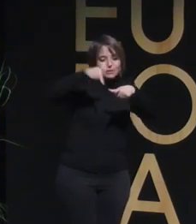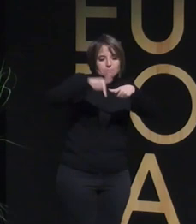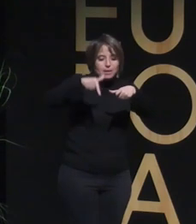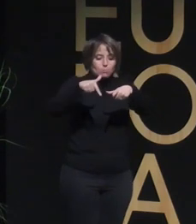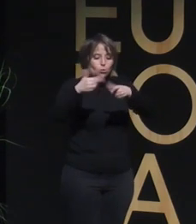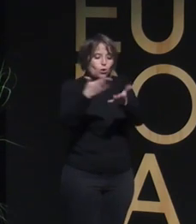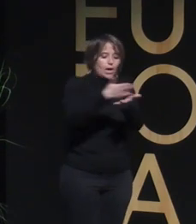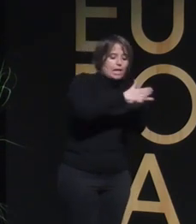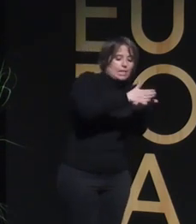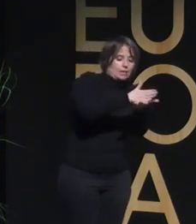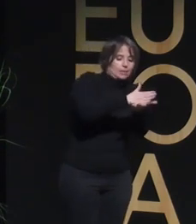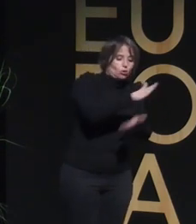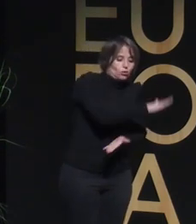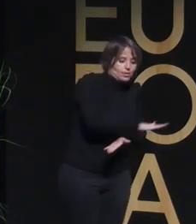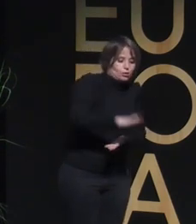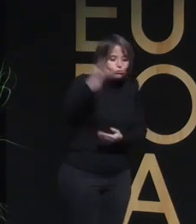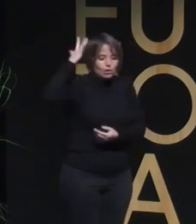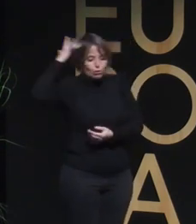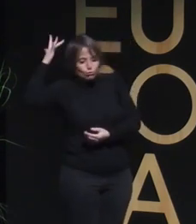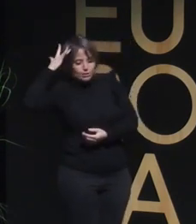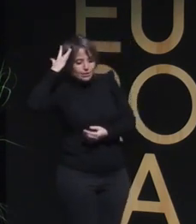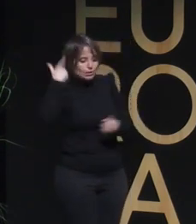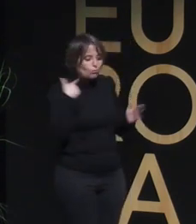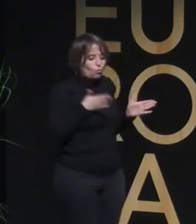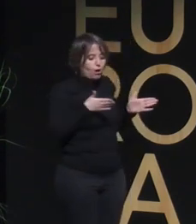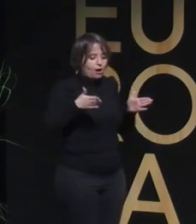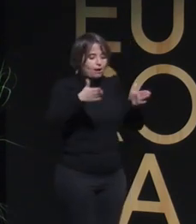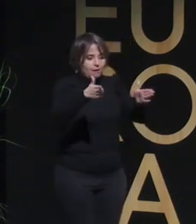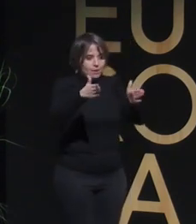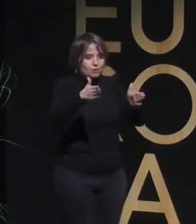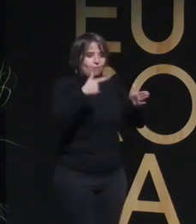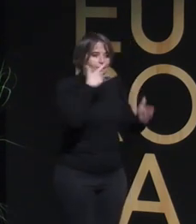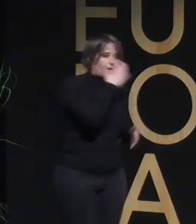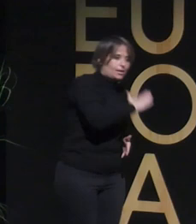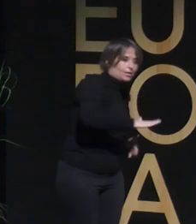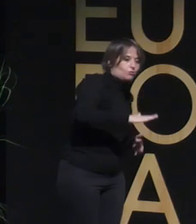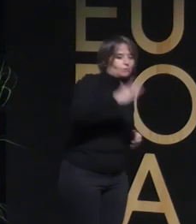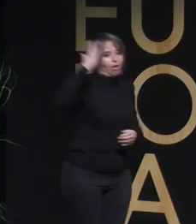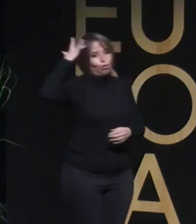intermedio de dejar de ser niños a ser adolescentes, ¿no?